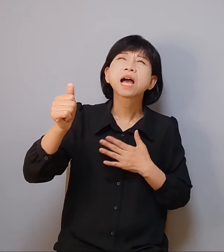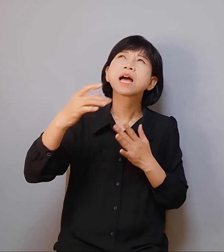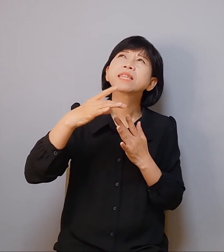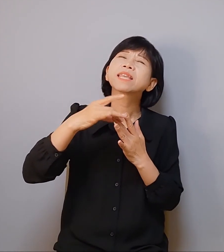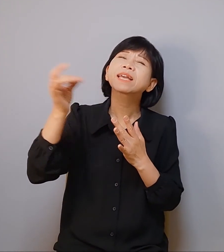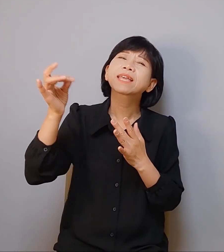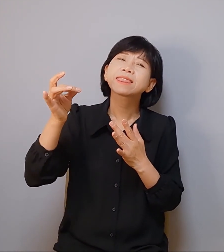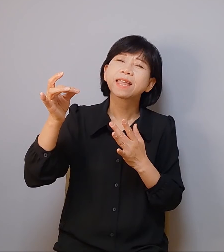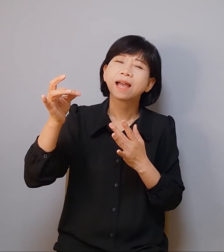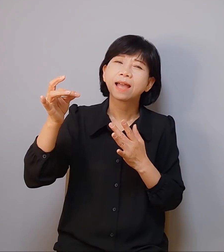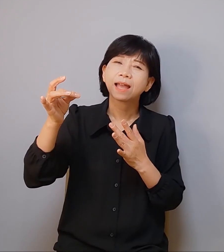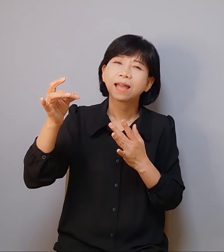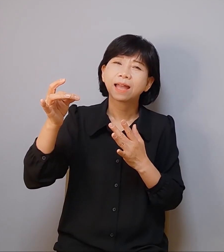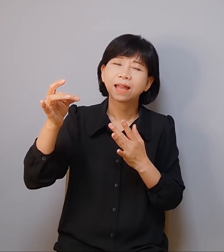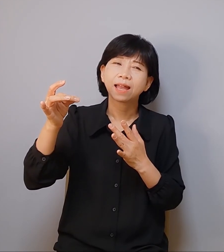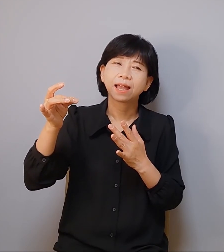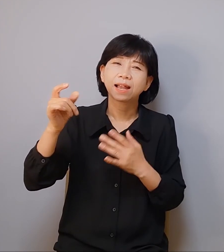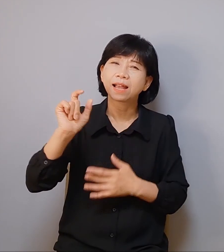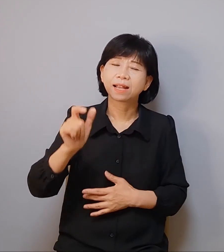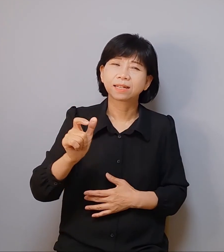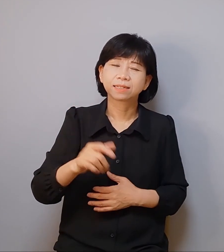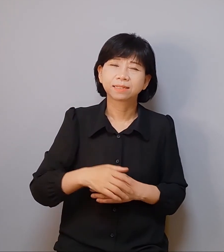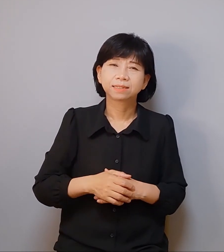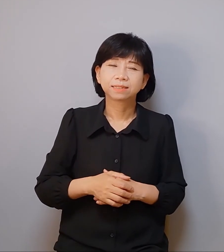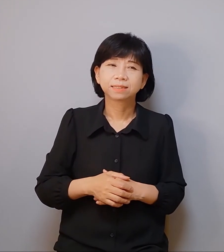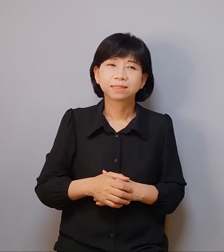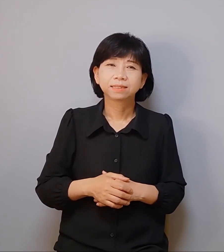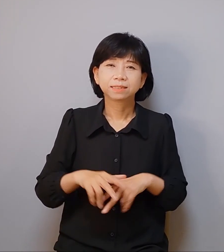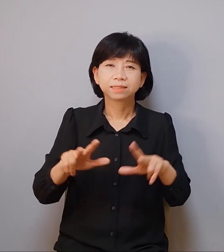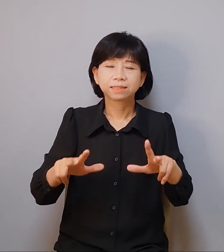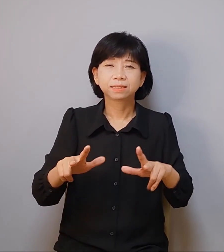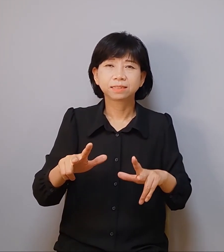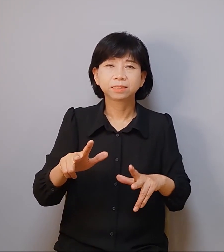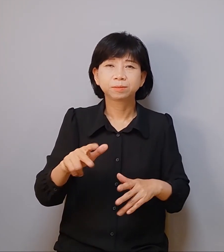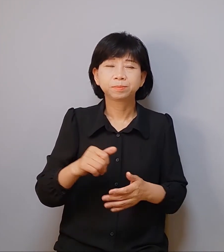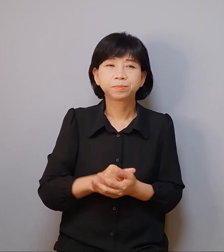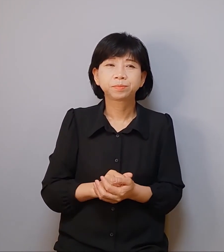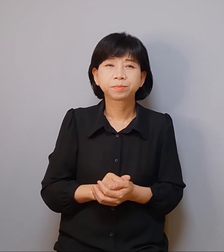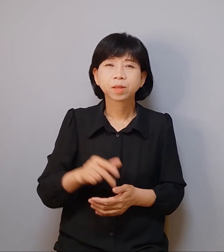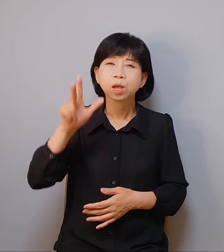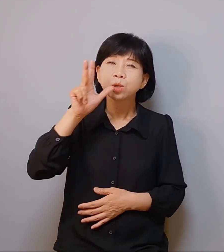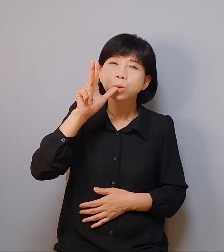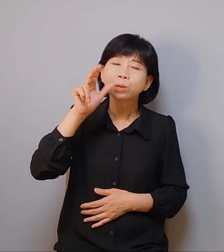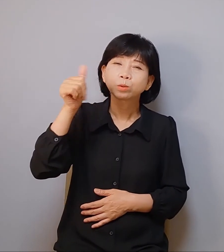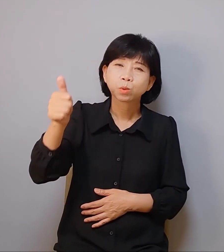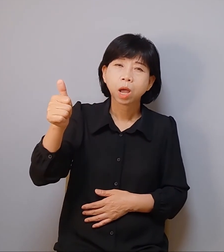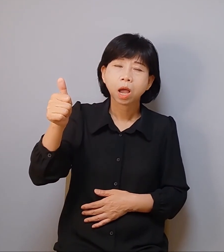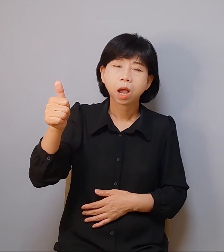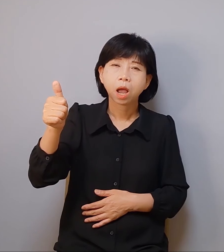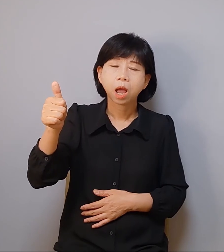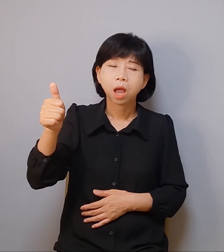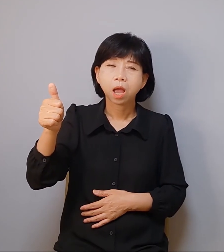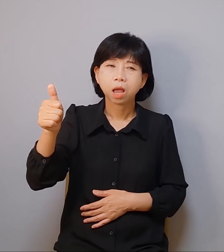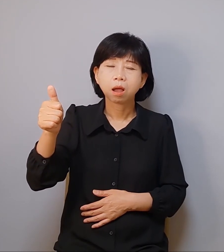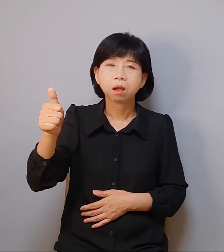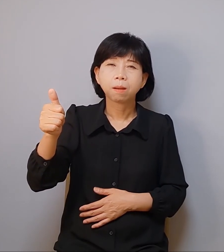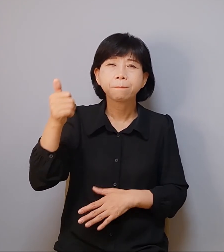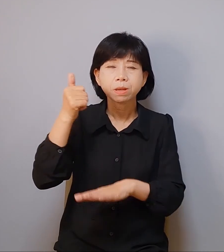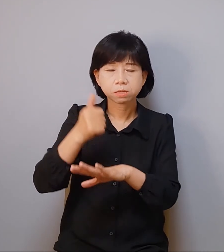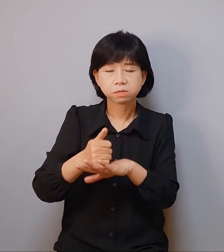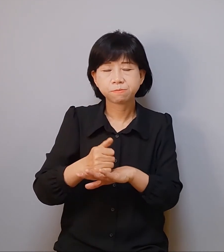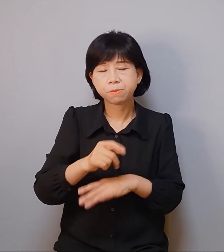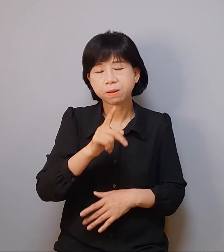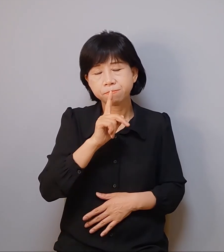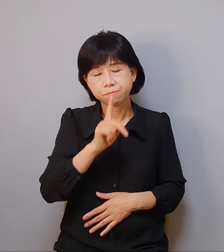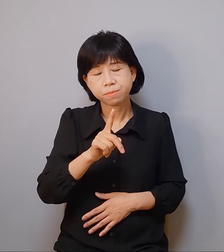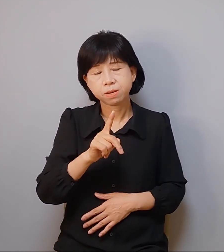거예요. 지금 여호수아가 유언하고 있는 이때 이스라엘 백성들도 마찬가지인 거죠. 선민 의식이